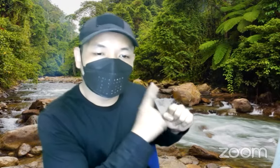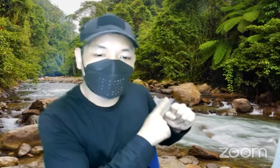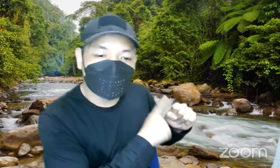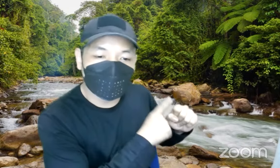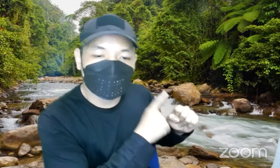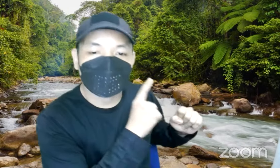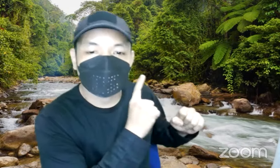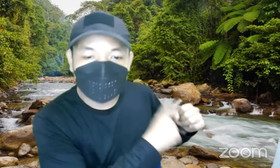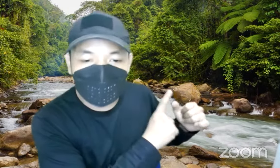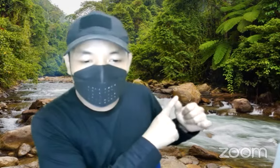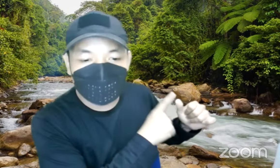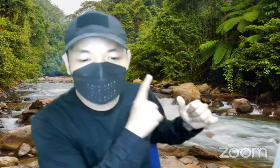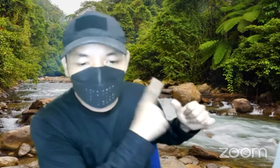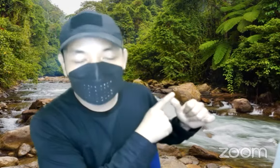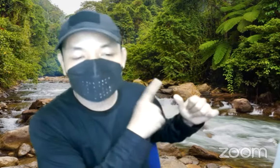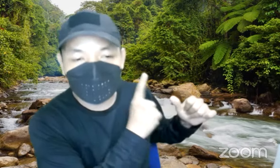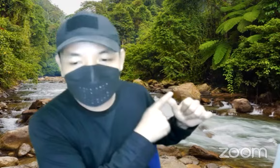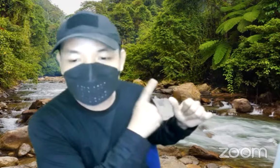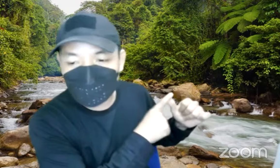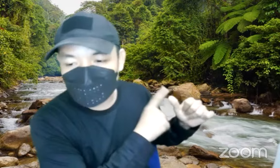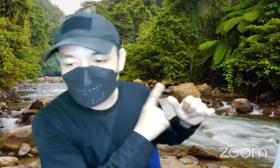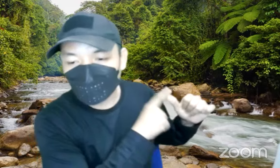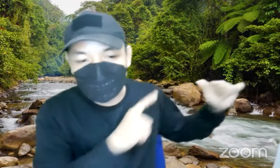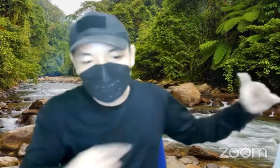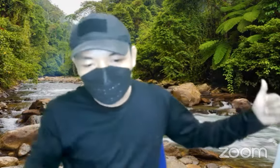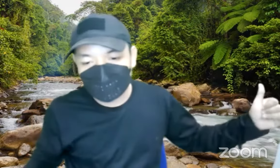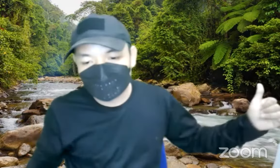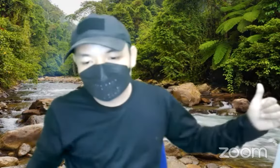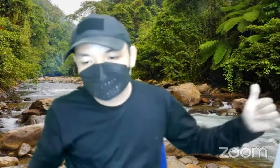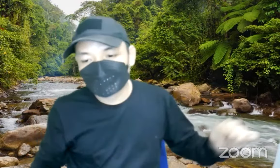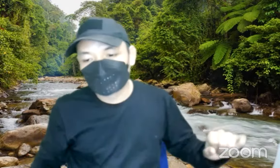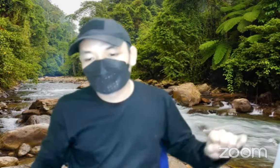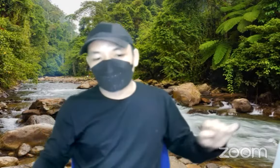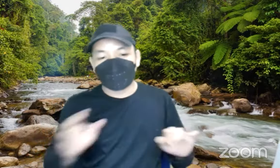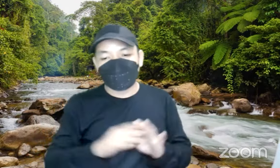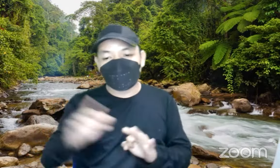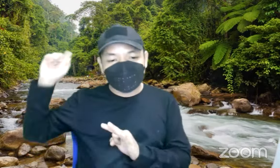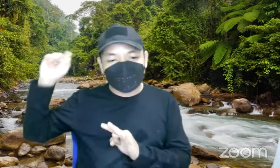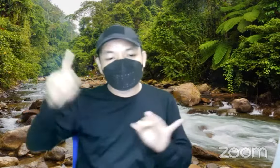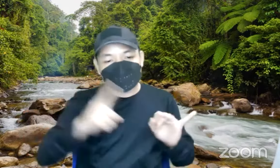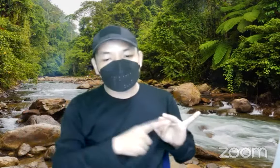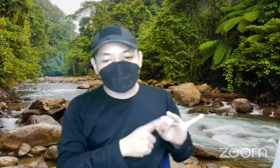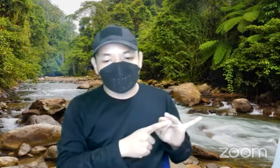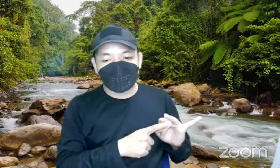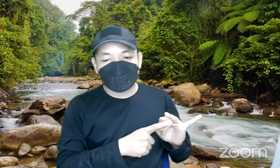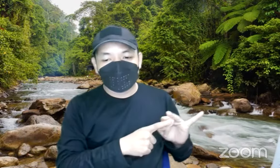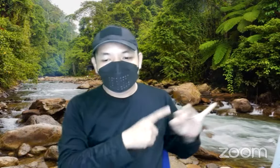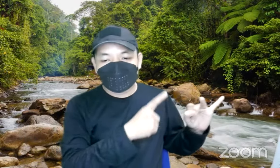င်းထားတဲ့နိုင်ငံတွေနော်ခေါင်းကြိတ်ဖင်ကြိတ်ဖို့အချိန်ပါပဲနော်ဒါဟာလည်းတစ်ဖက်ကလည်းသိမှာပါပဲနော်